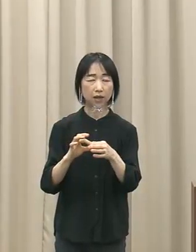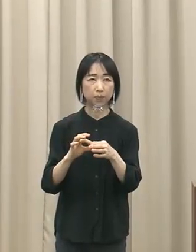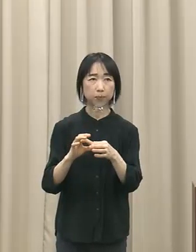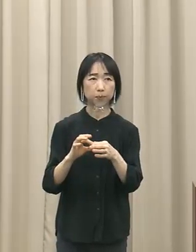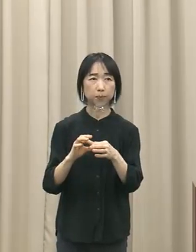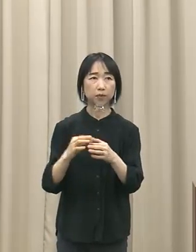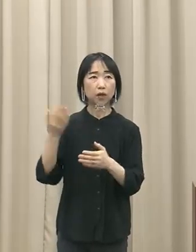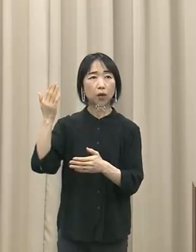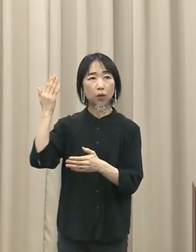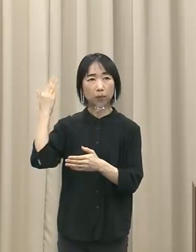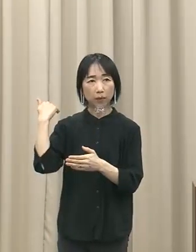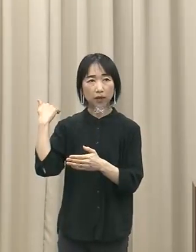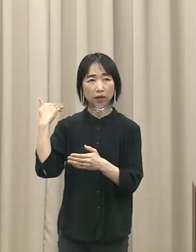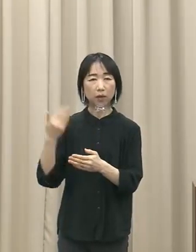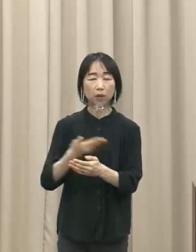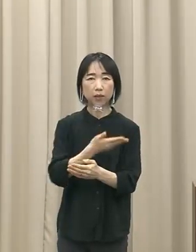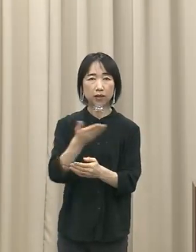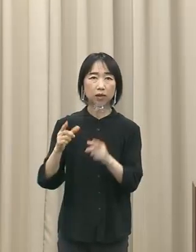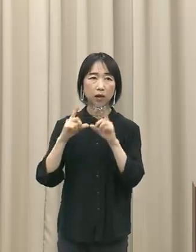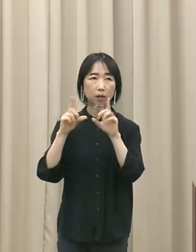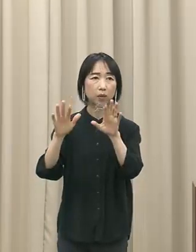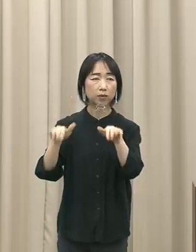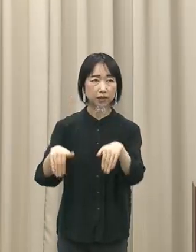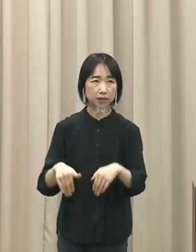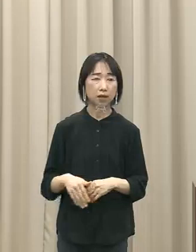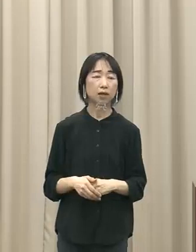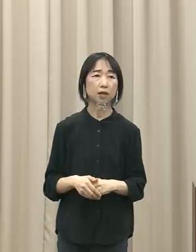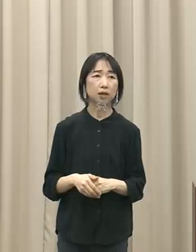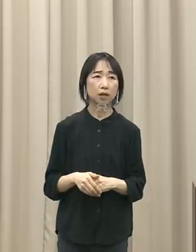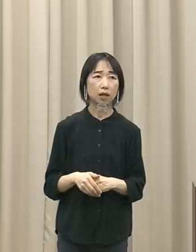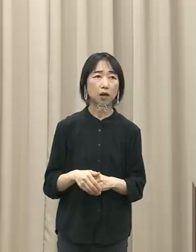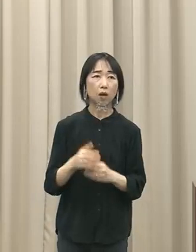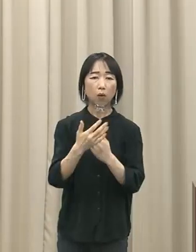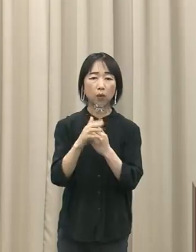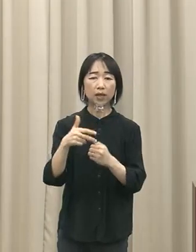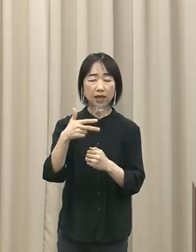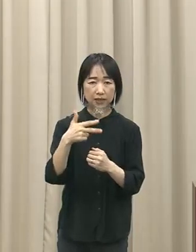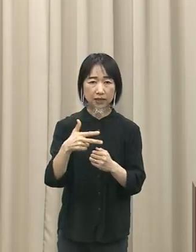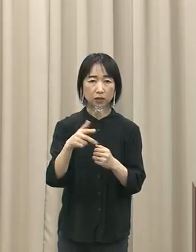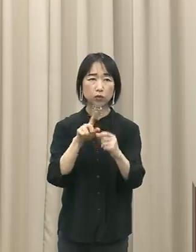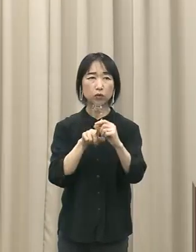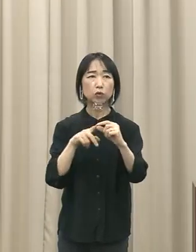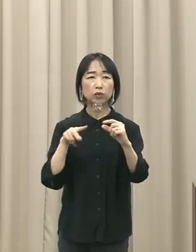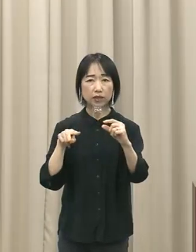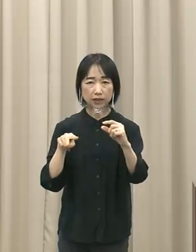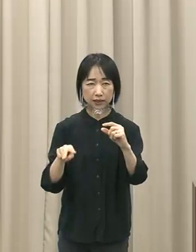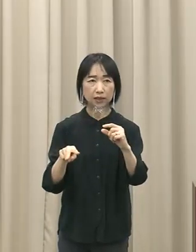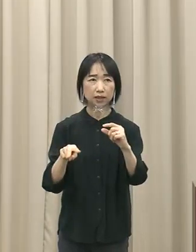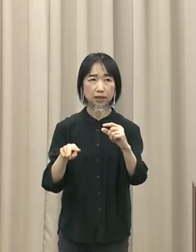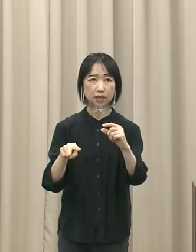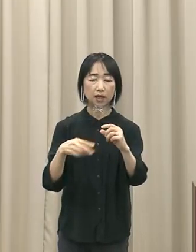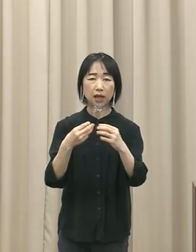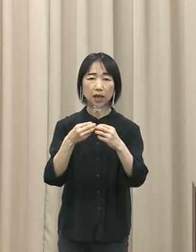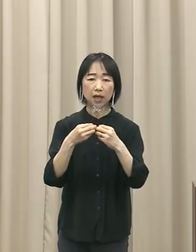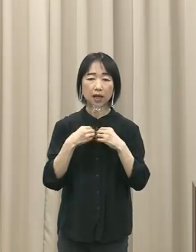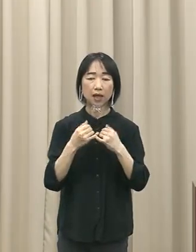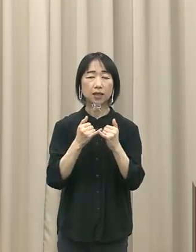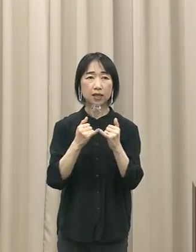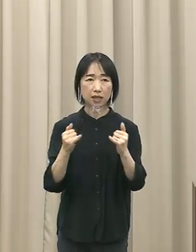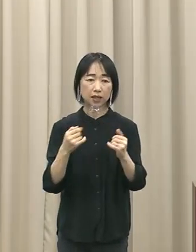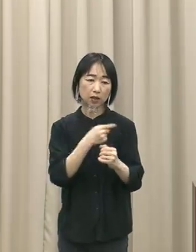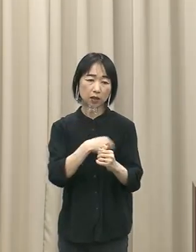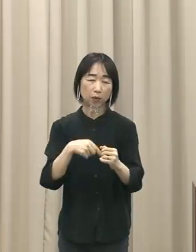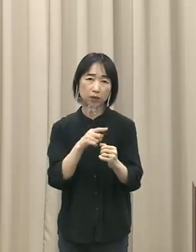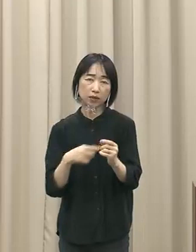皆さんに申し上げましたように、保健師の方を中心に 非常に感染者の方の心に寄り添